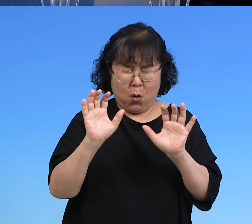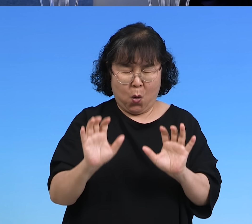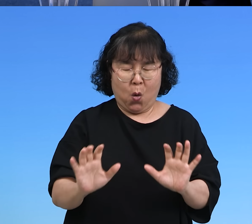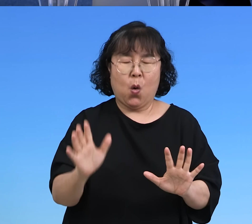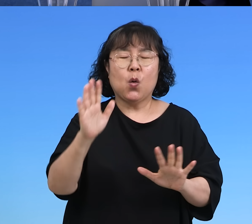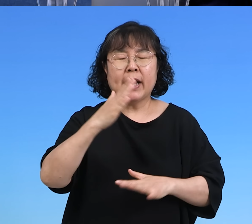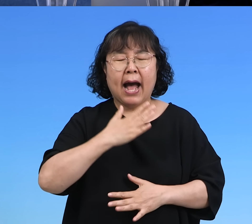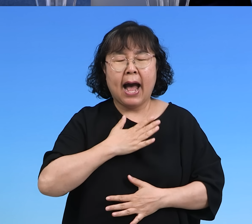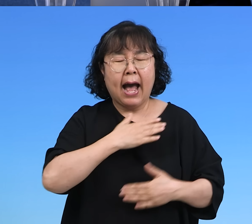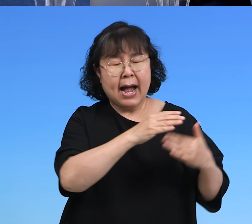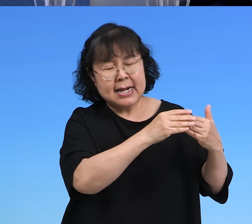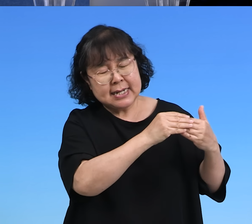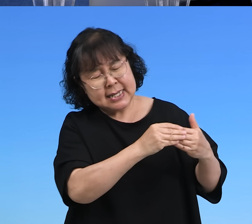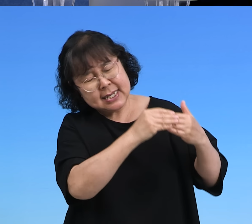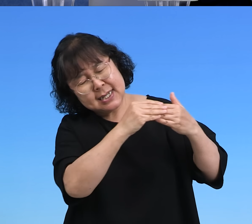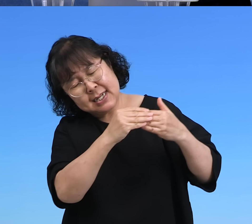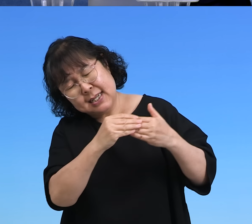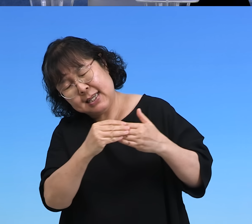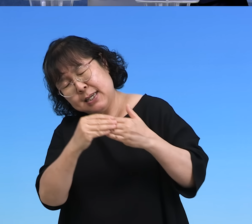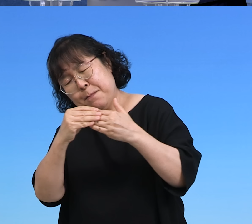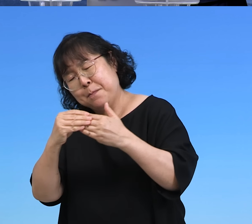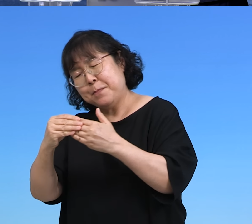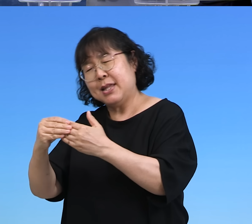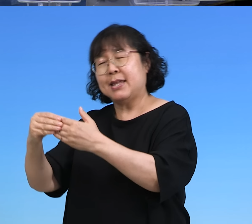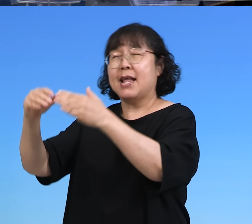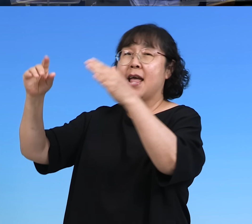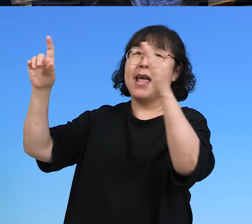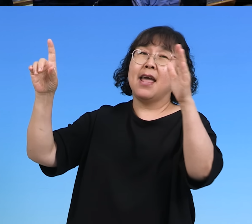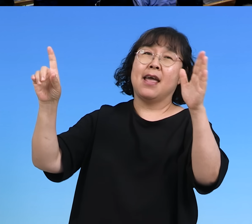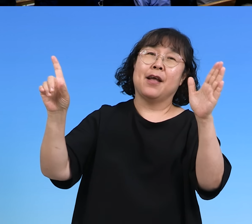하나님, 오늘도 날 이끄신 믿네.